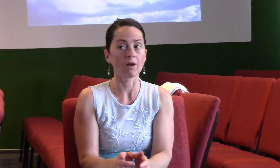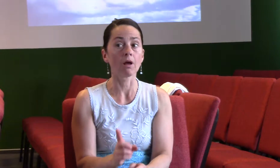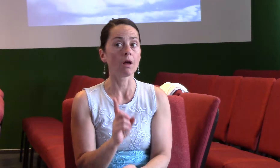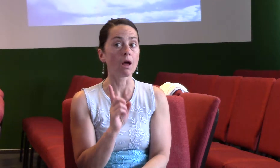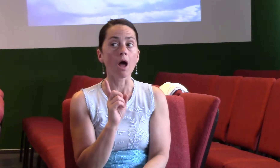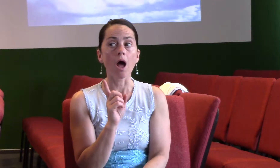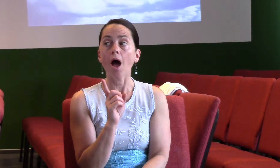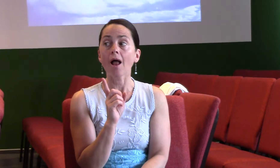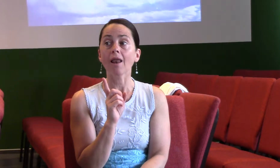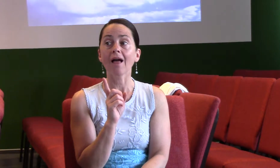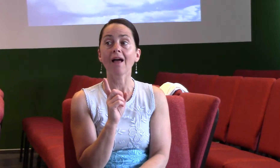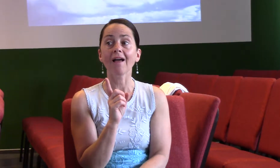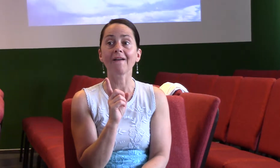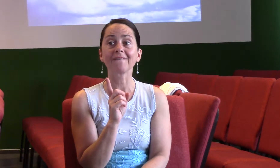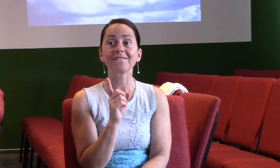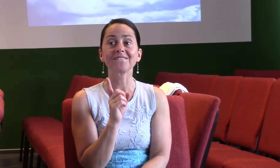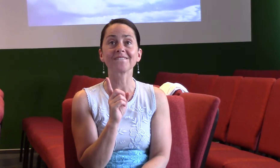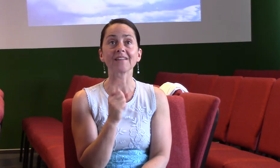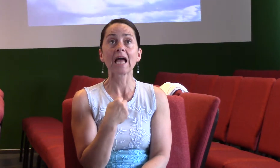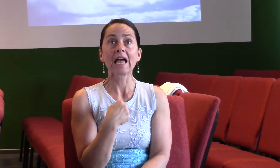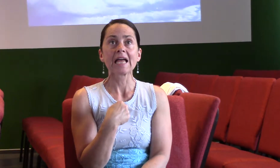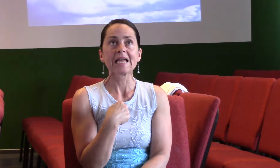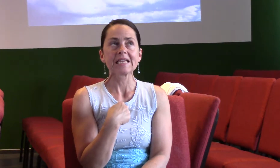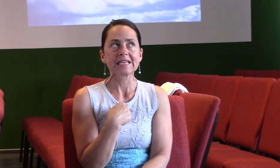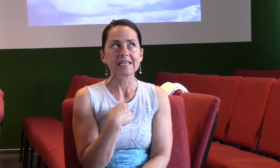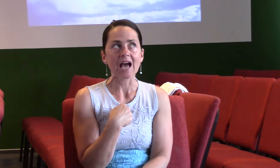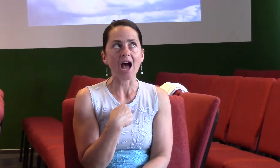já si myslím, že dňábel si to uvědomuje, že zahraje